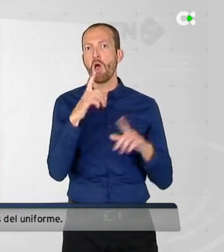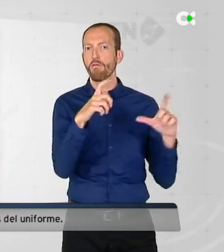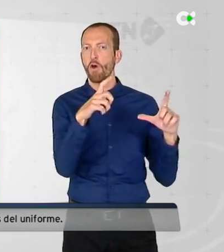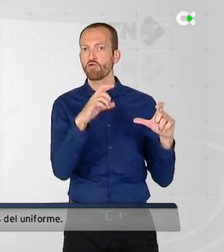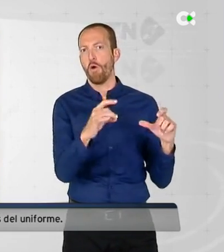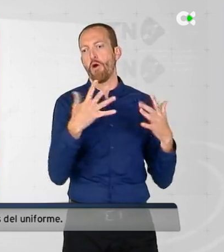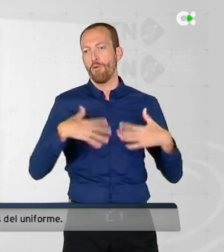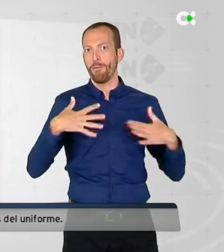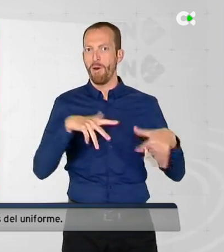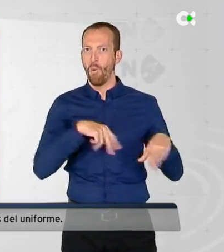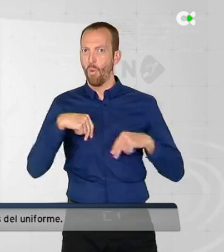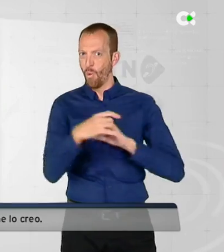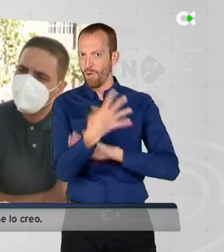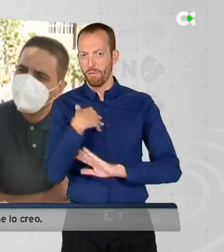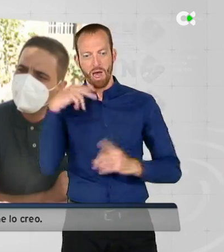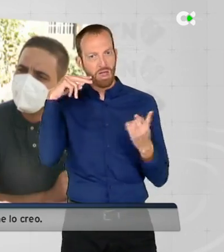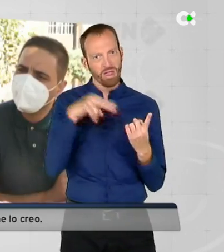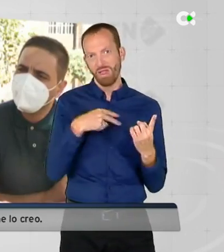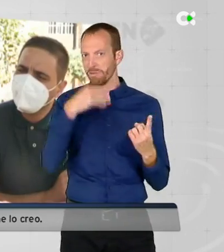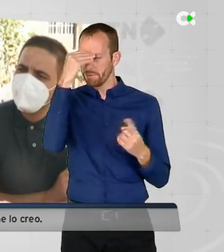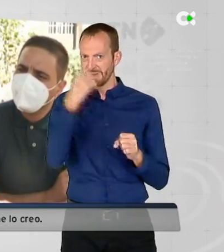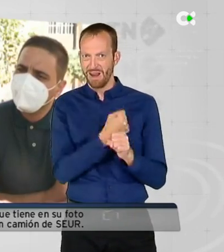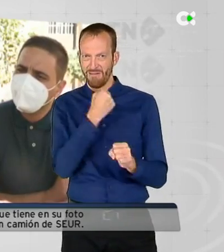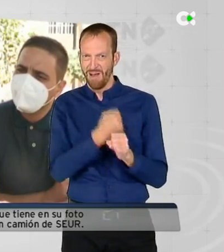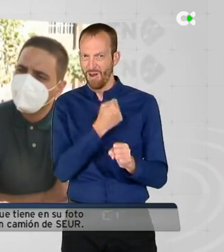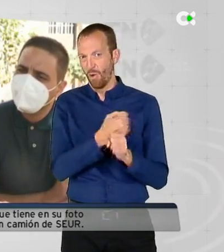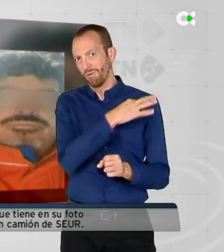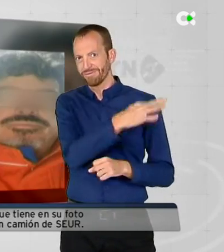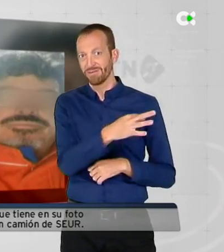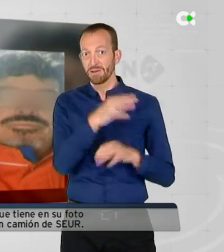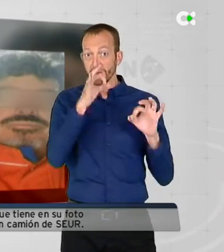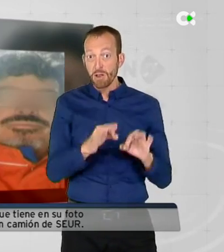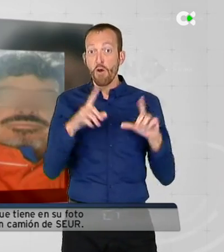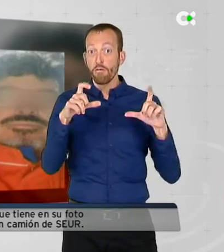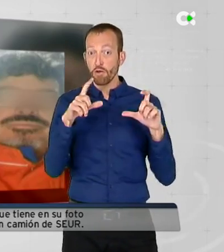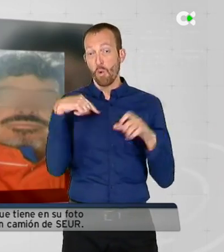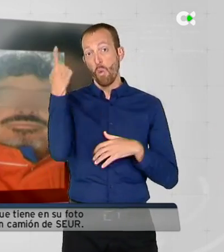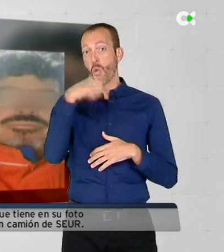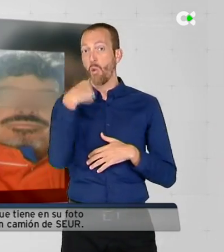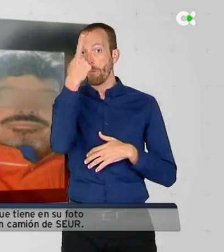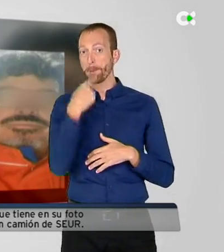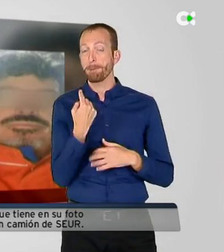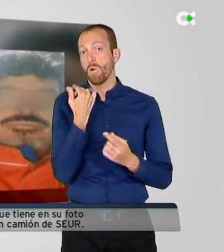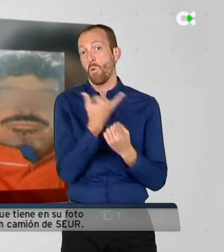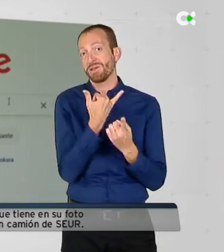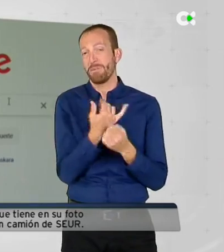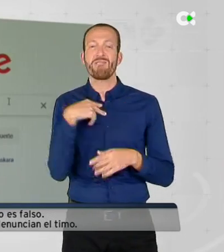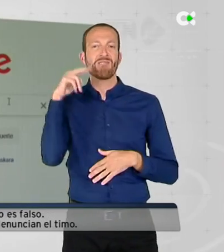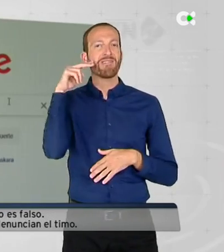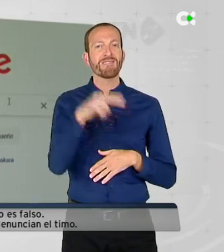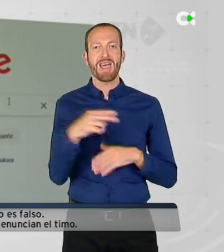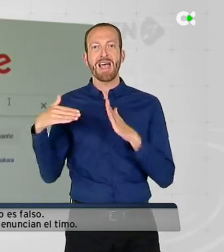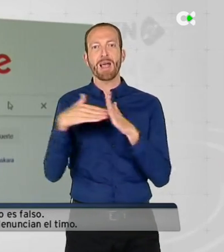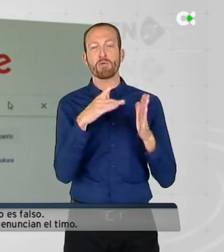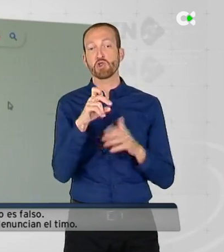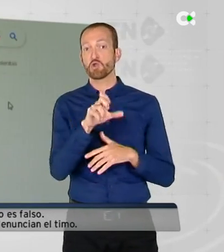fotos del uniforme. Ya, ahí ya yo me lo creo. Y encima la foto que él tiene en su estado de WhatsApp se ve un camión de seguro. Pero todo